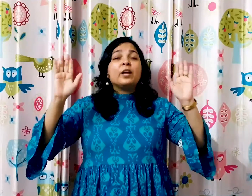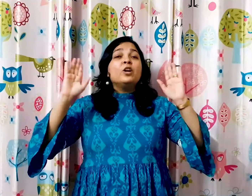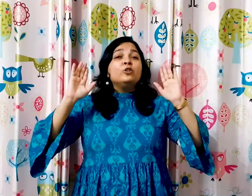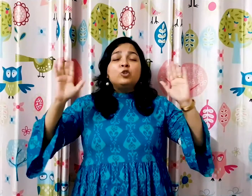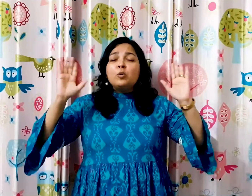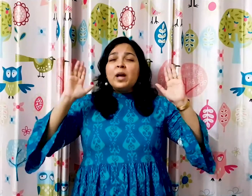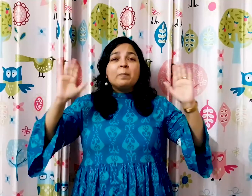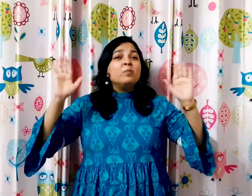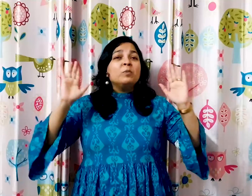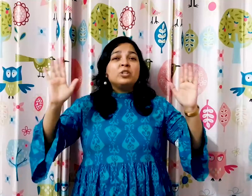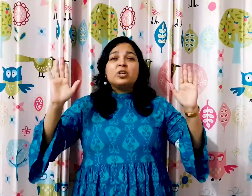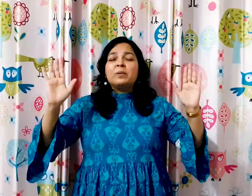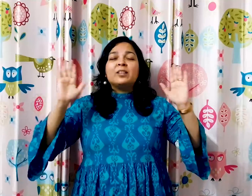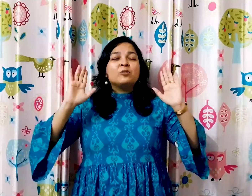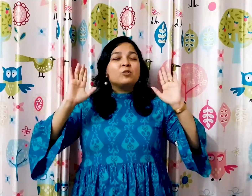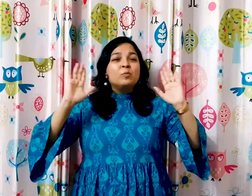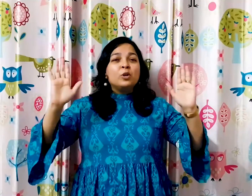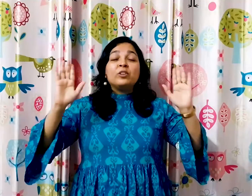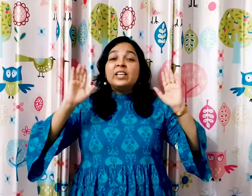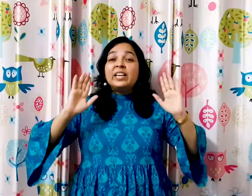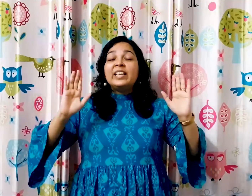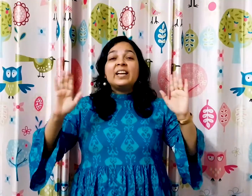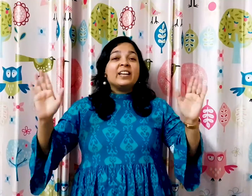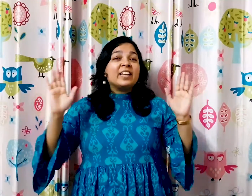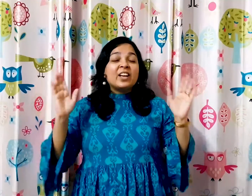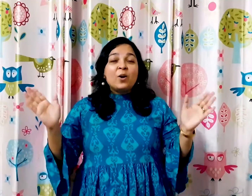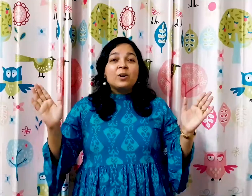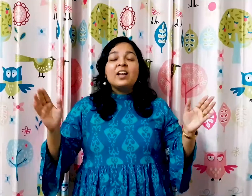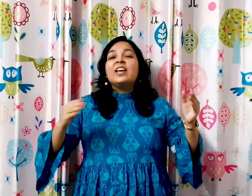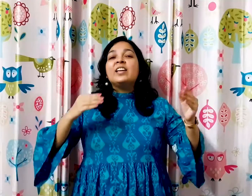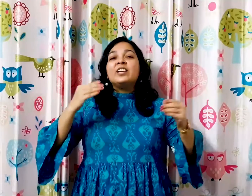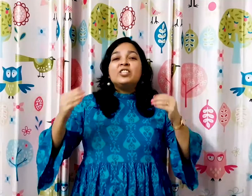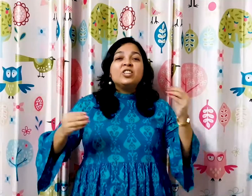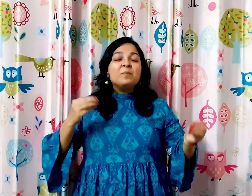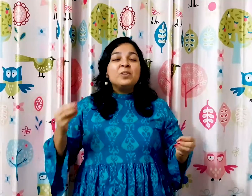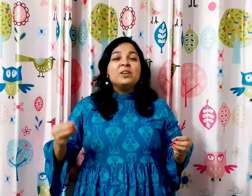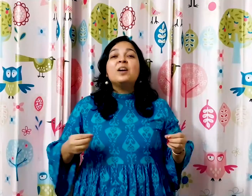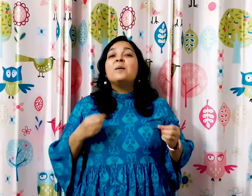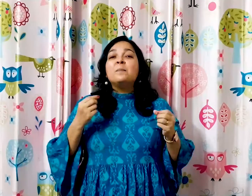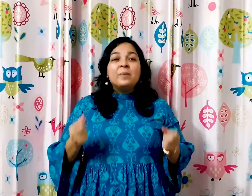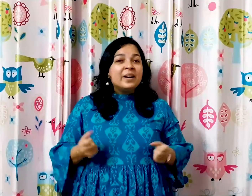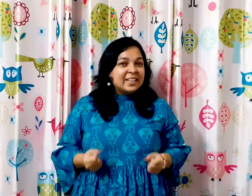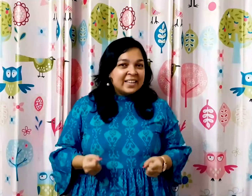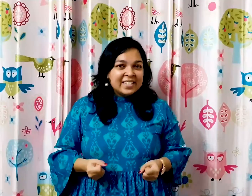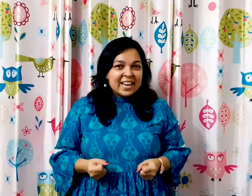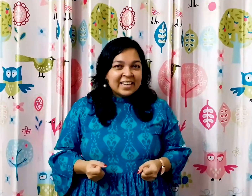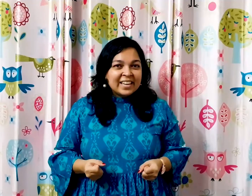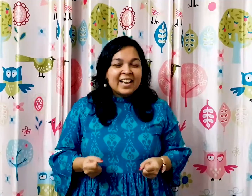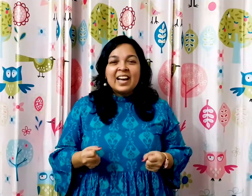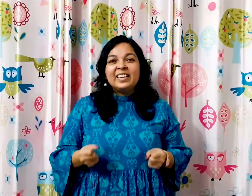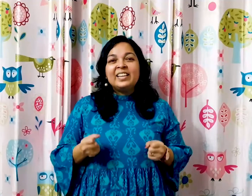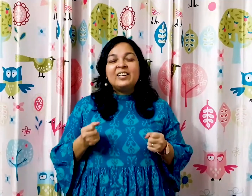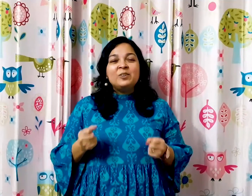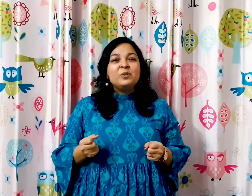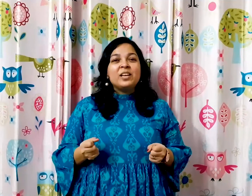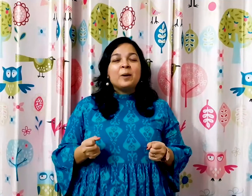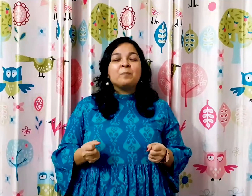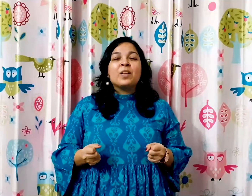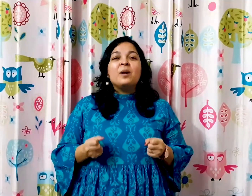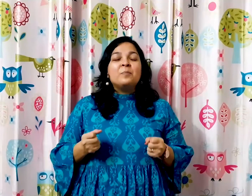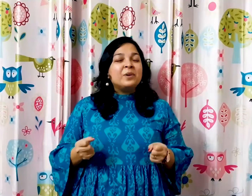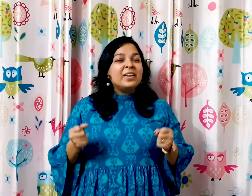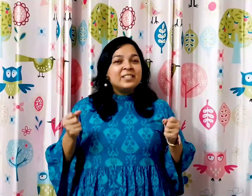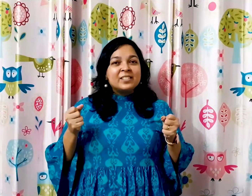देते हुए जो भी आपके मुंह में शब्द आता है उसको बोलिए और धीरे धीरे करके क्या होगा, ये शब्द बढ़ते जाएंगे।